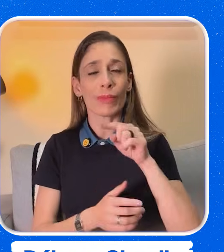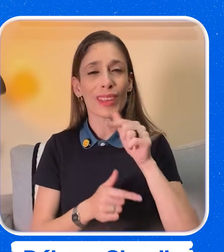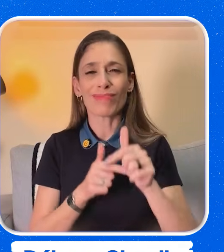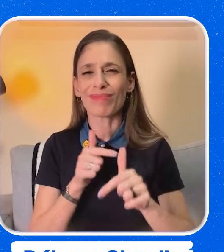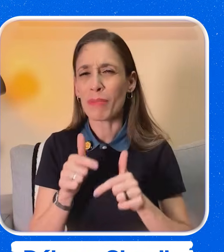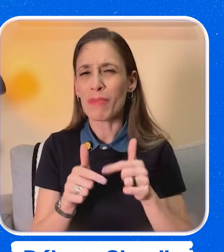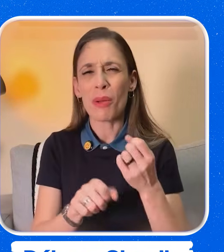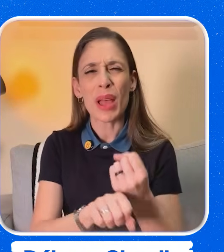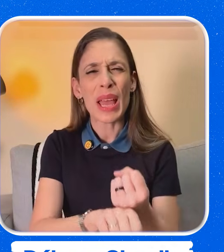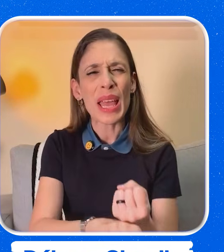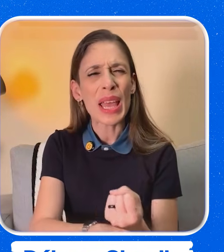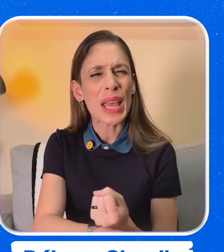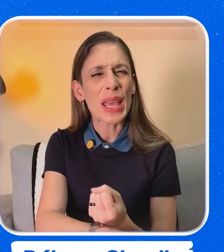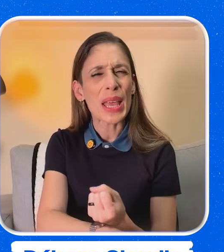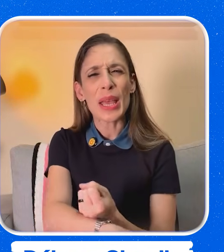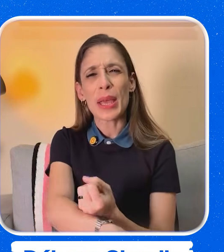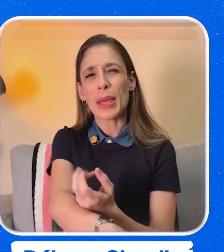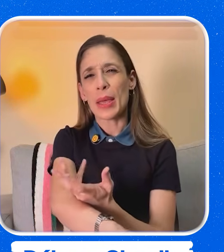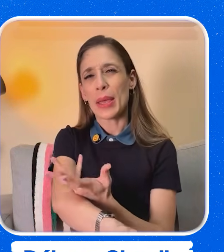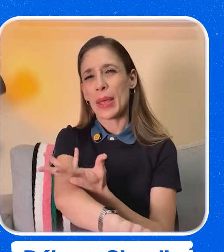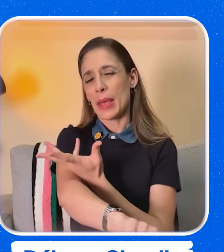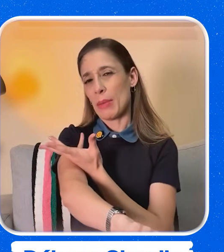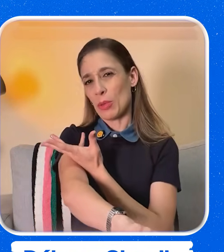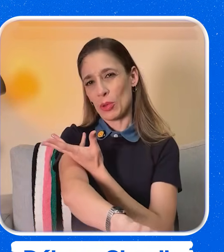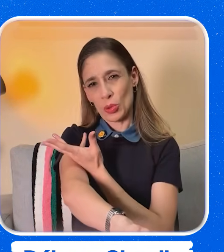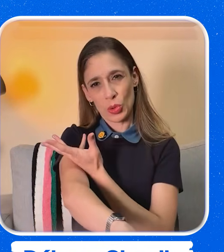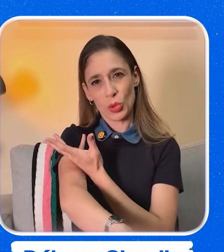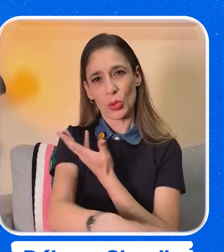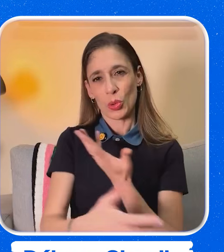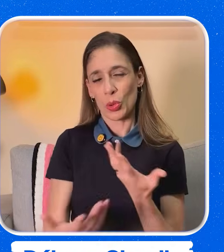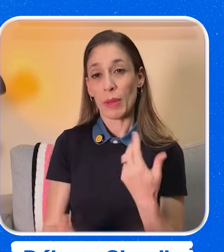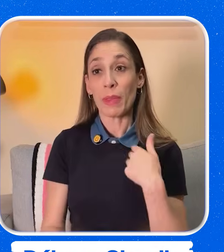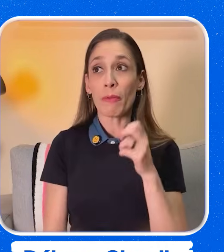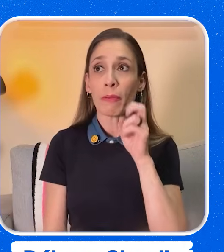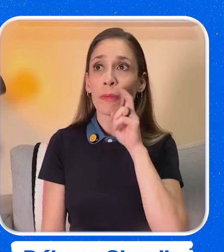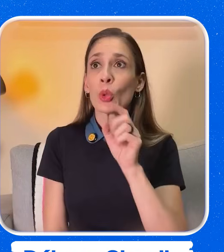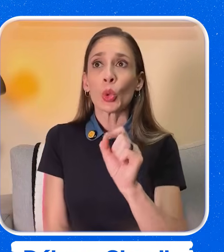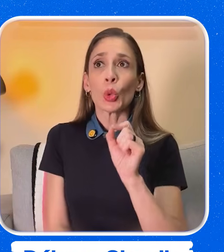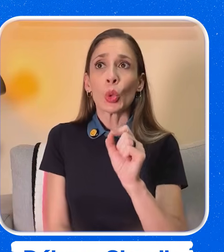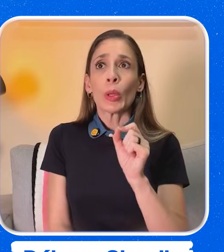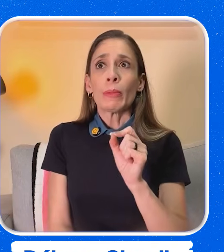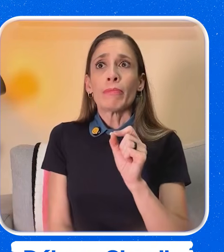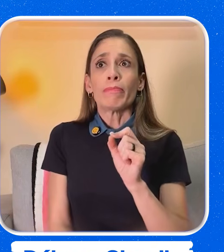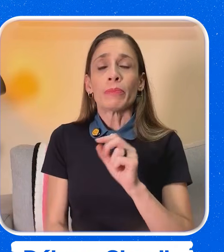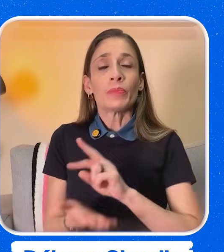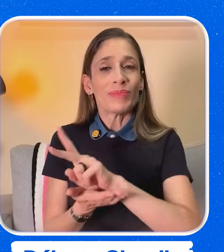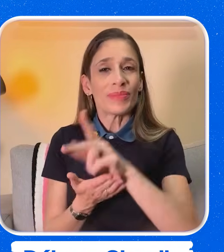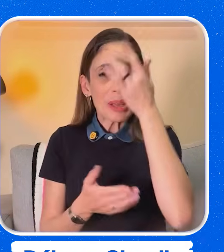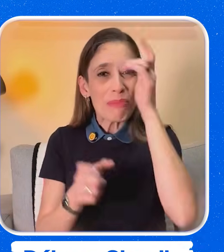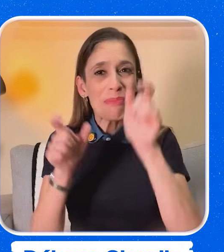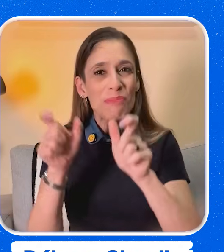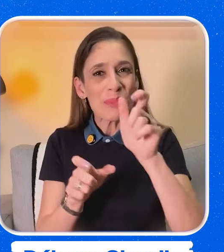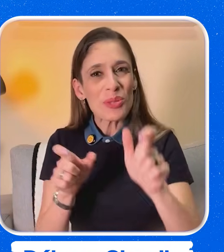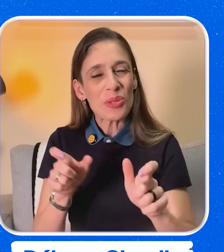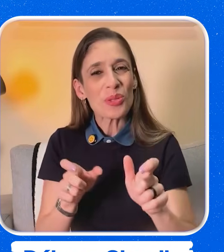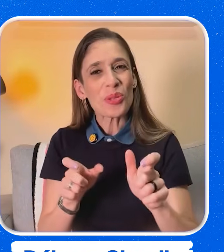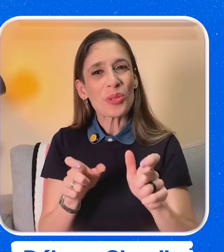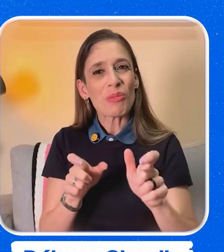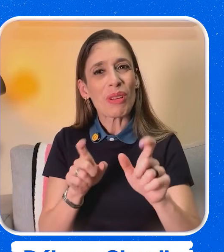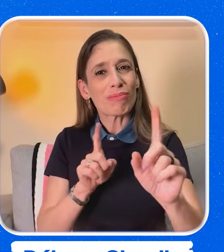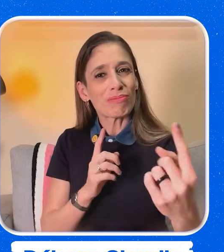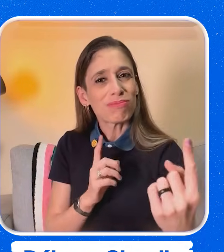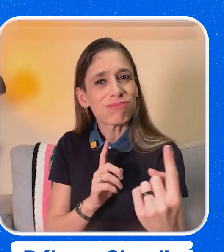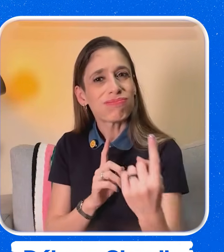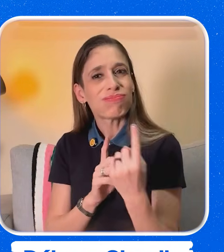muito, né? Eu vejo muitas pessoas chegando para me elogiar, né? E eu fico até sem jeito,